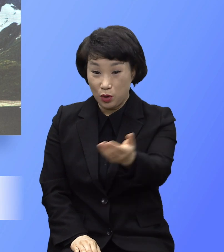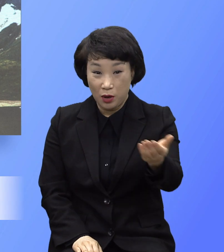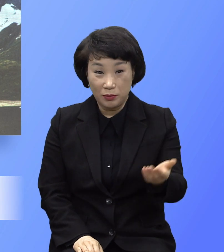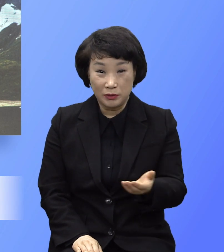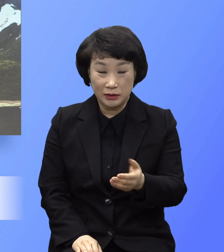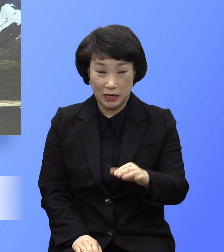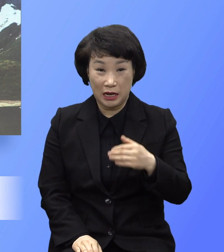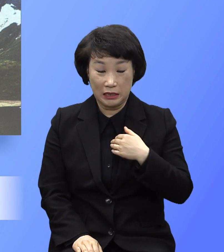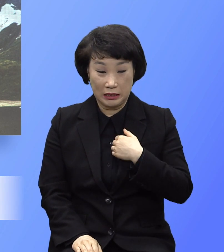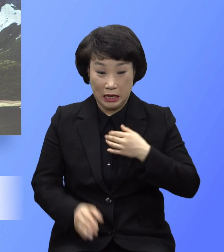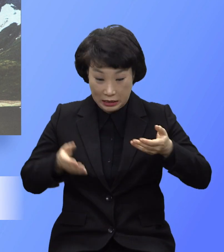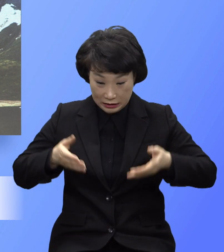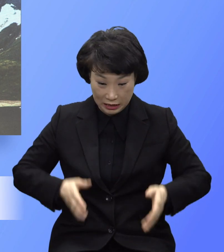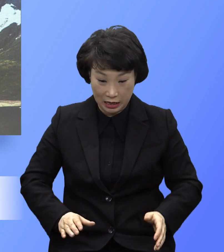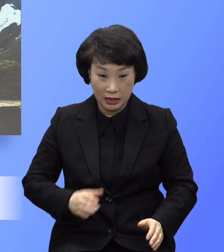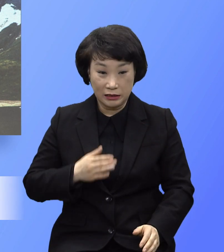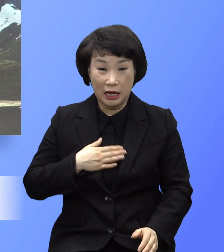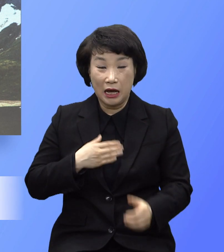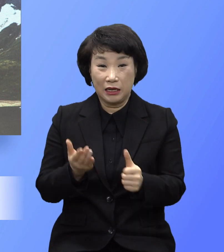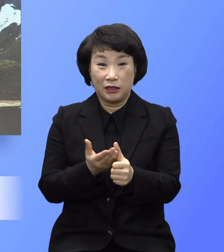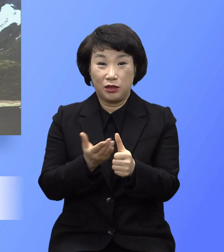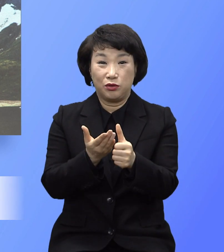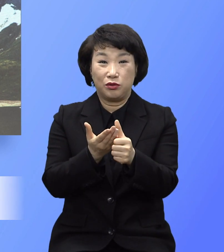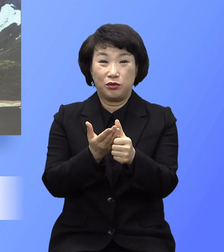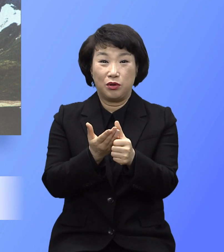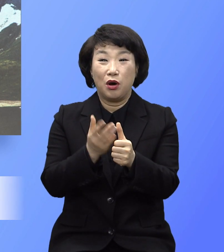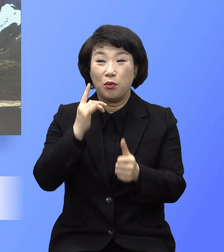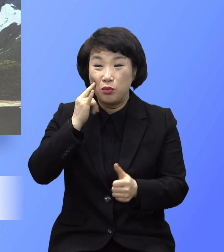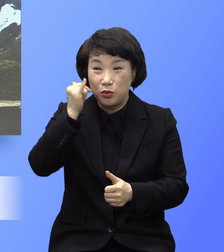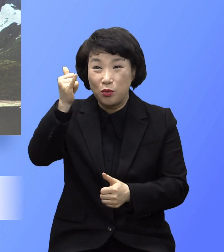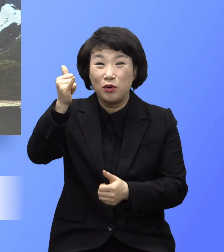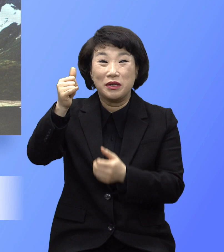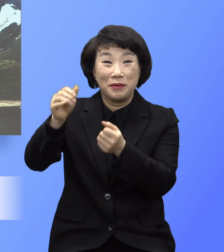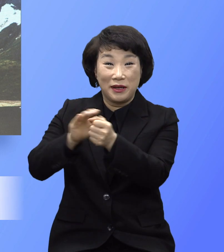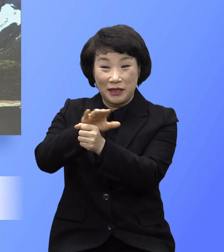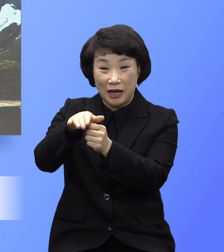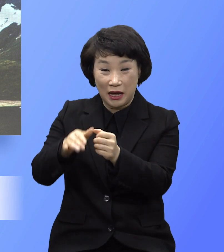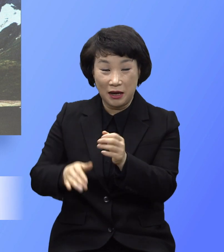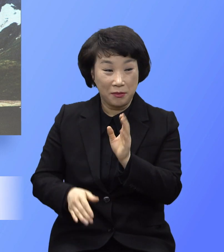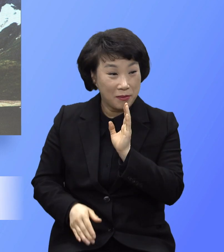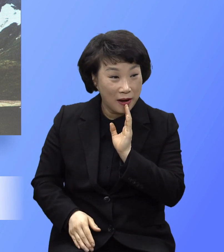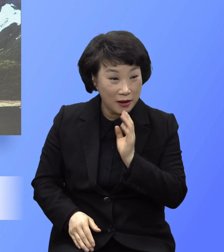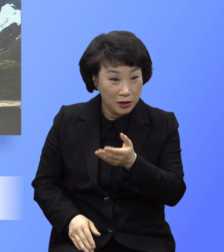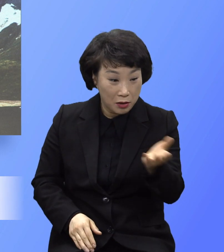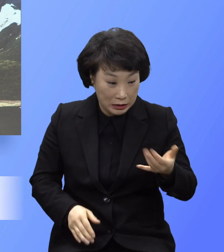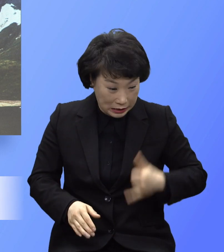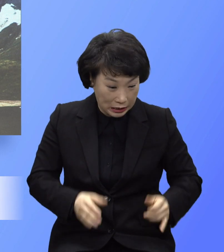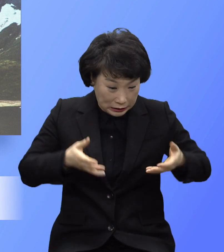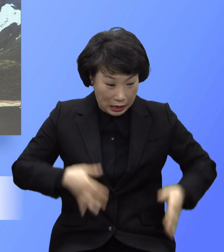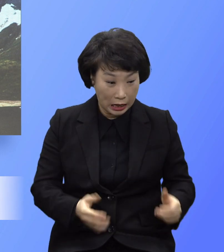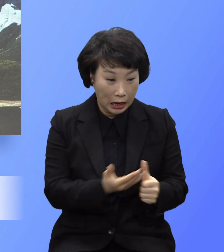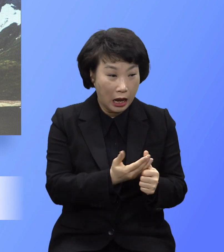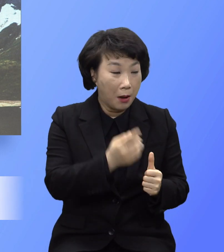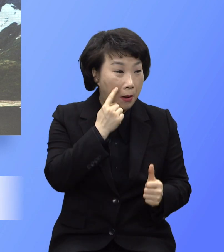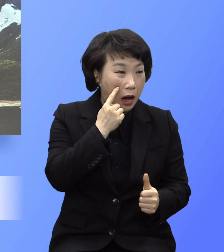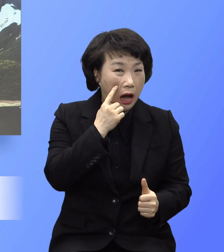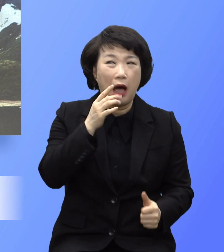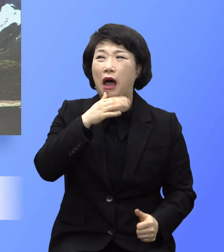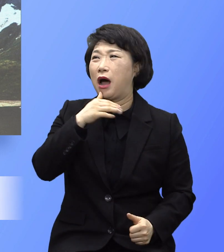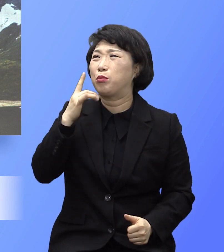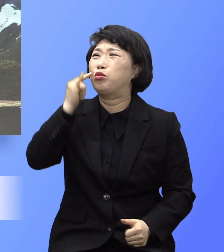여러분이 나를 낳아서 키워주신 부모의 사랑, 여러분 자식 낳아서 키워보니까